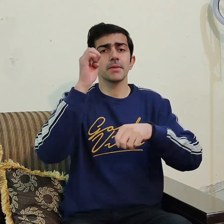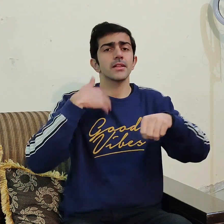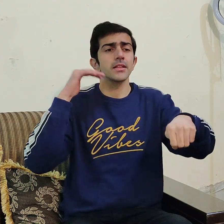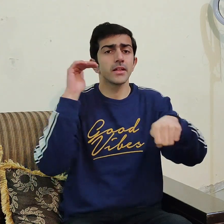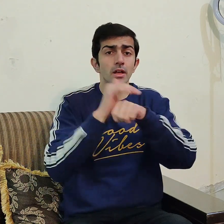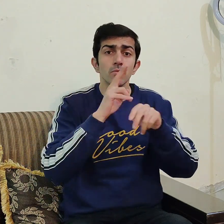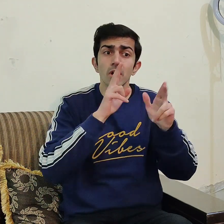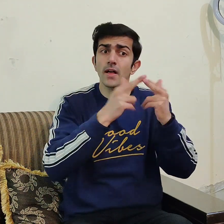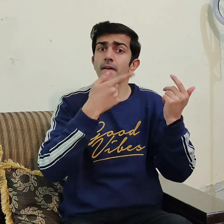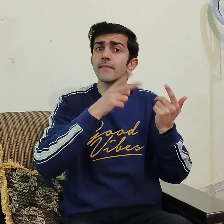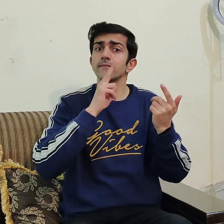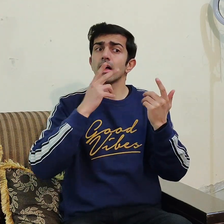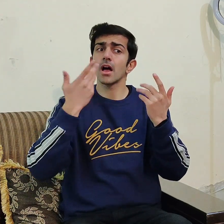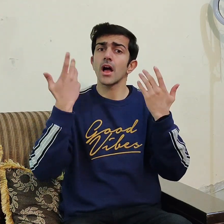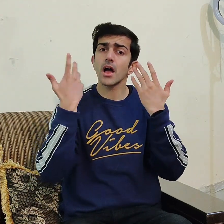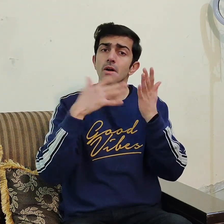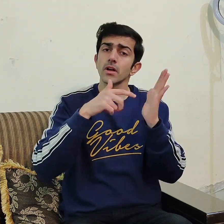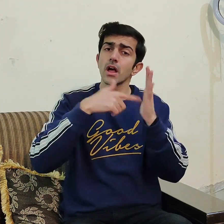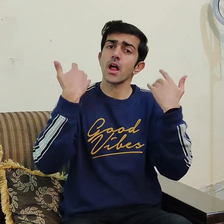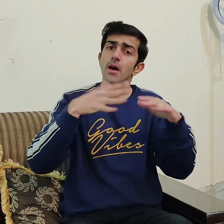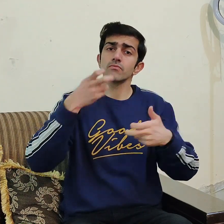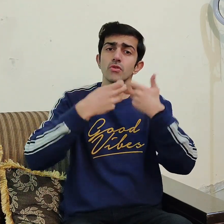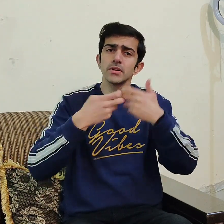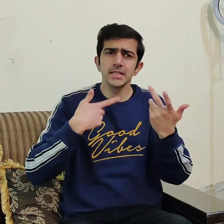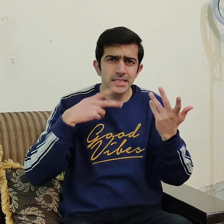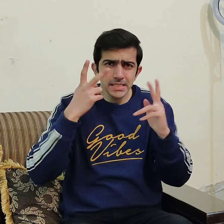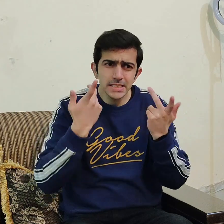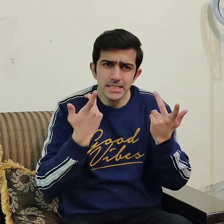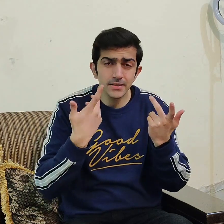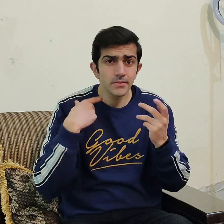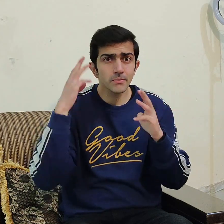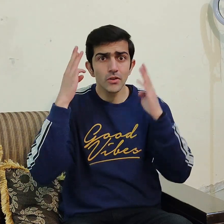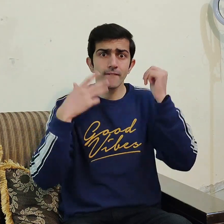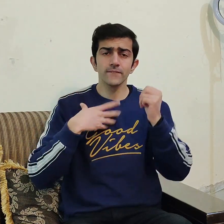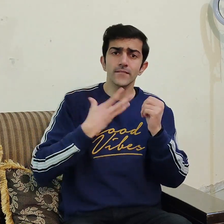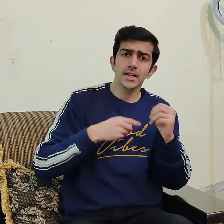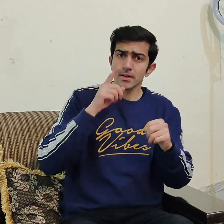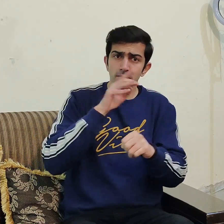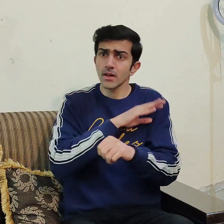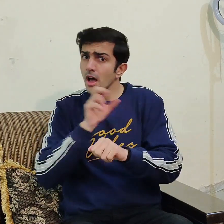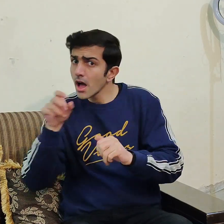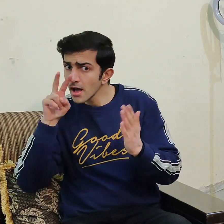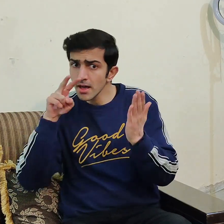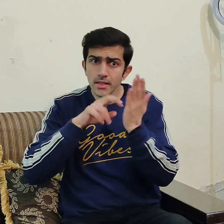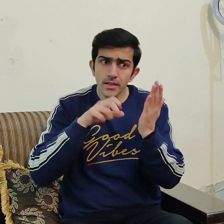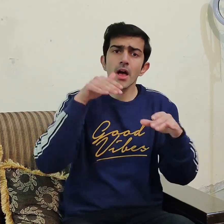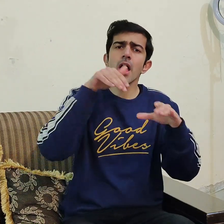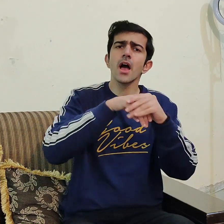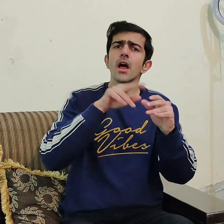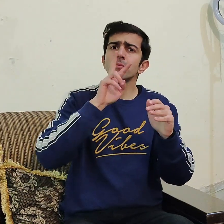मैंने जाके ईमेल देखी तो ईमेल आई हुई थी यूट्यूब की तरफ से कि ये सस्पेंड हो गया। मैं परेशान, और फिर मैंने अपनी बहन से पूछा कि